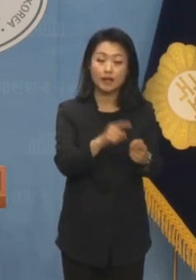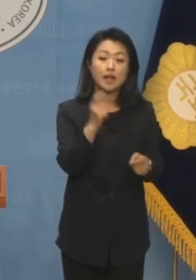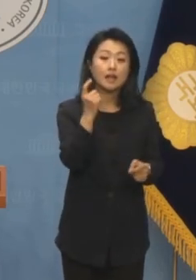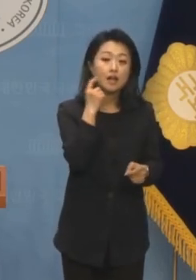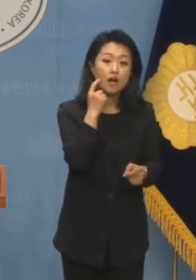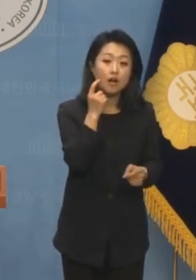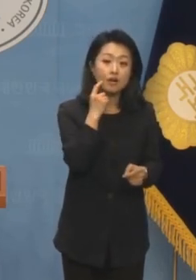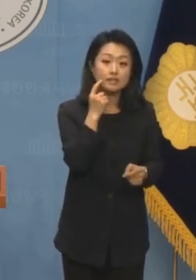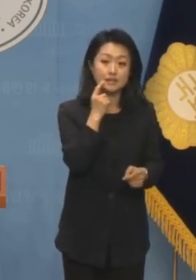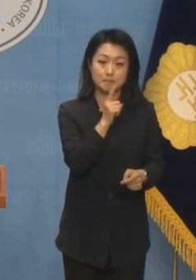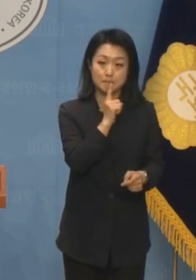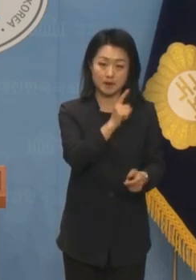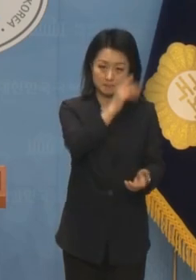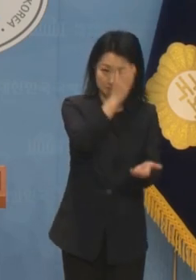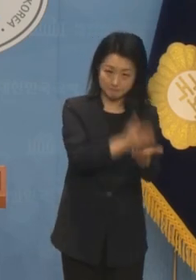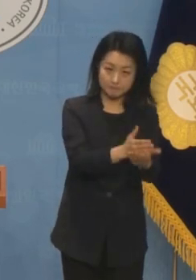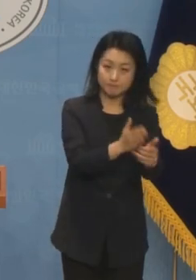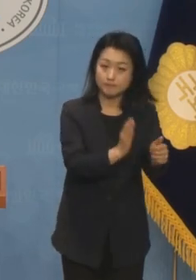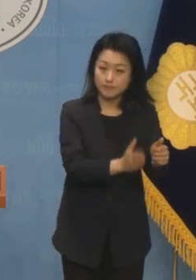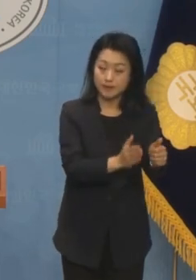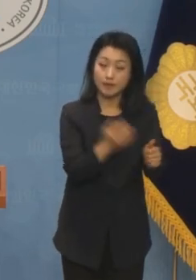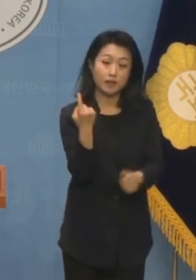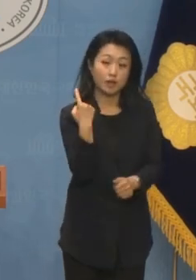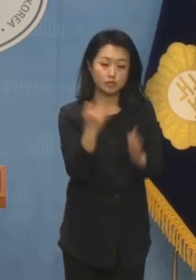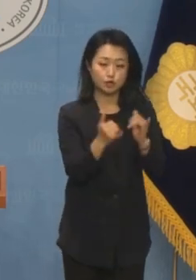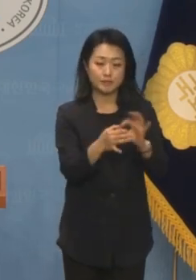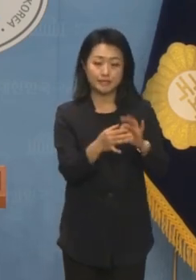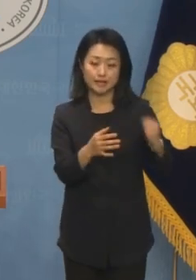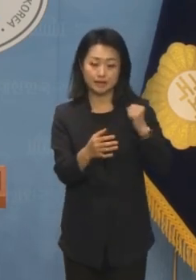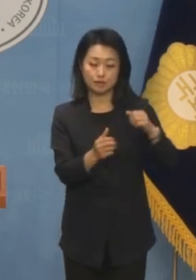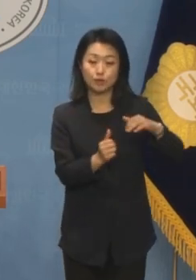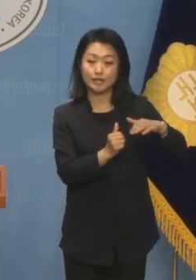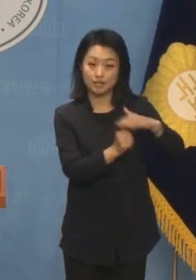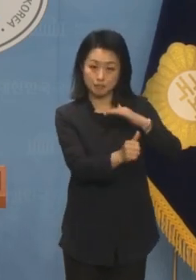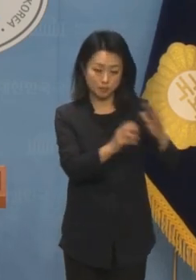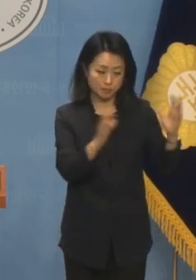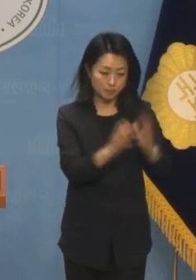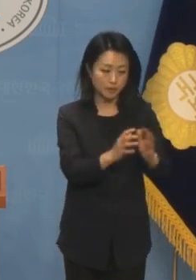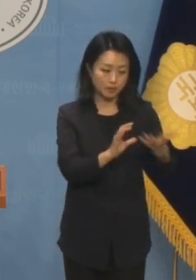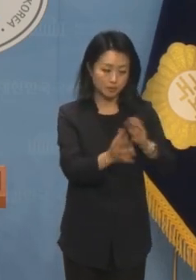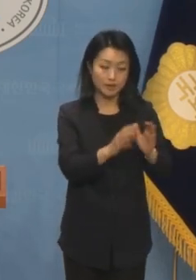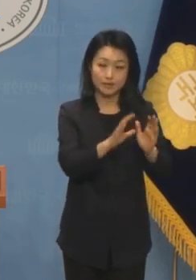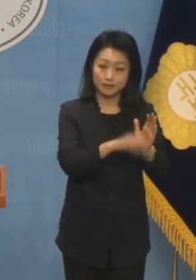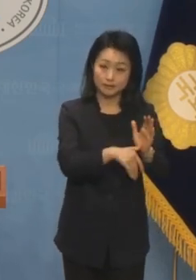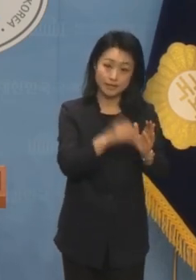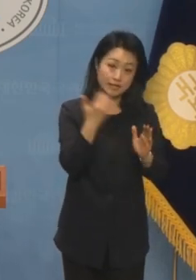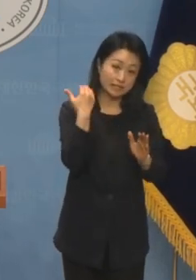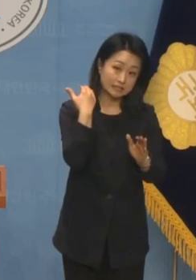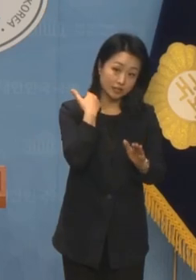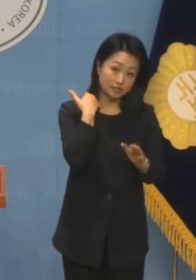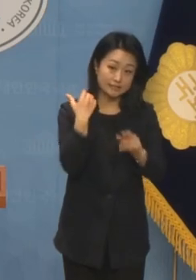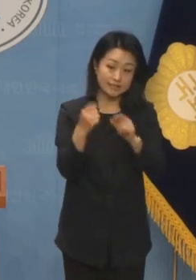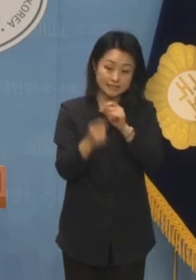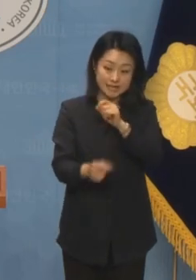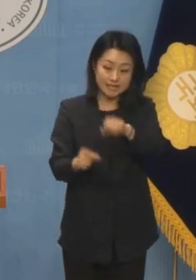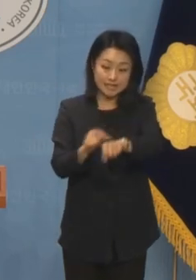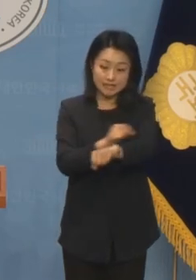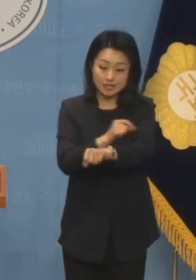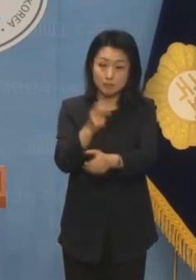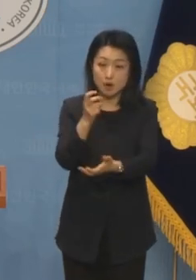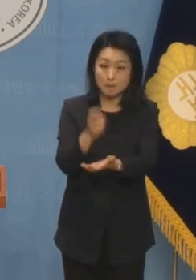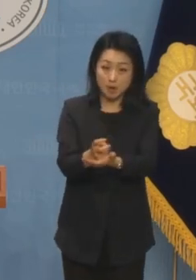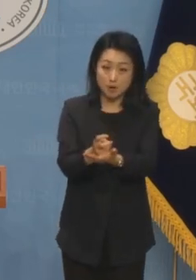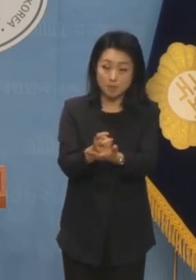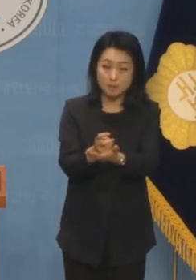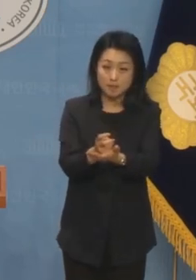선동을 멈추십시오. 어제 국민의힘 원내대책회의에서 전세 사기 특별법에 대한 거짓 선동이